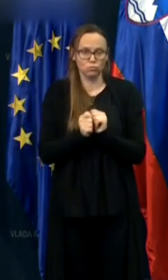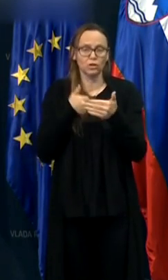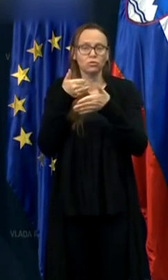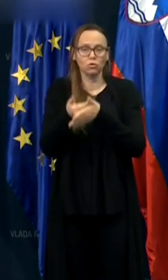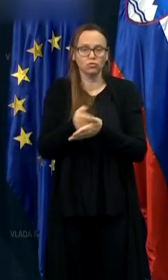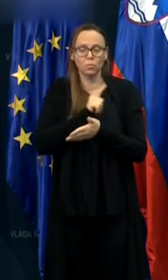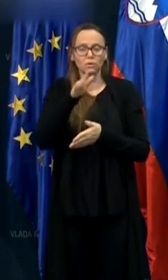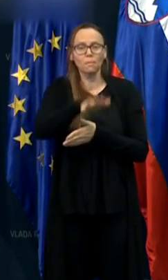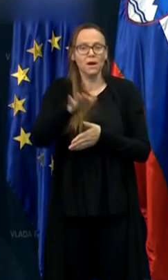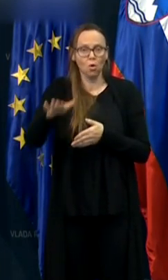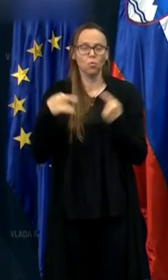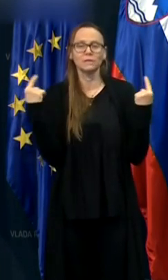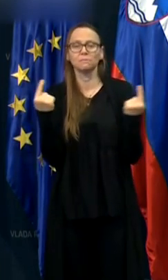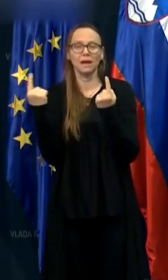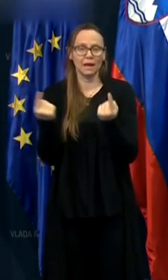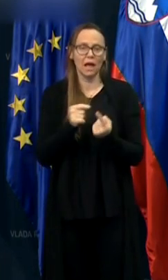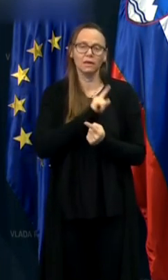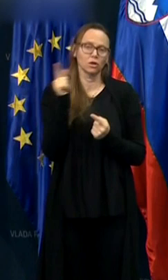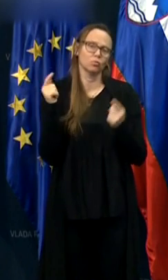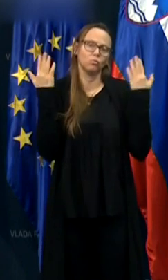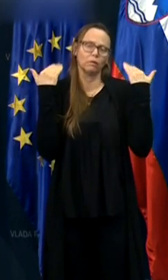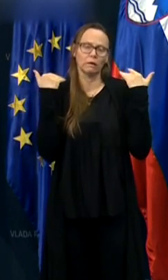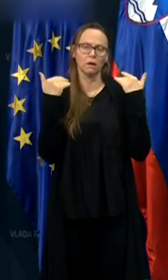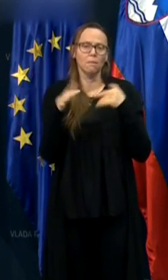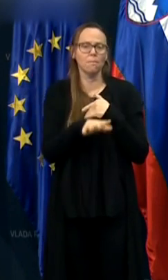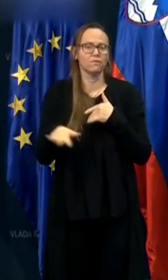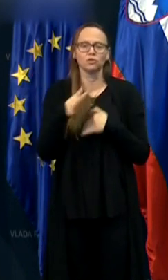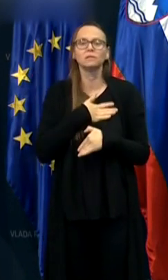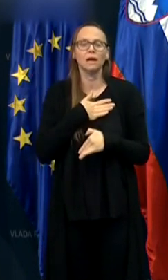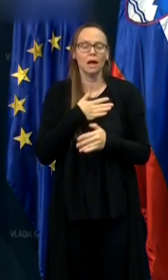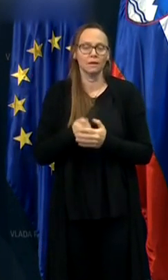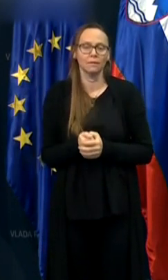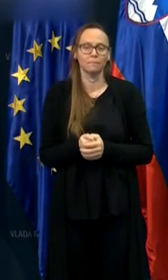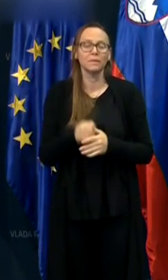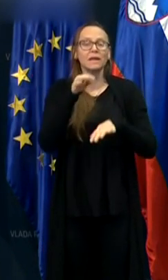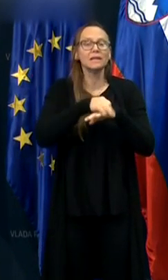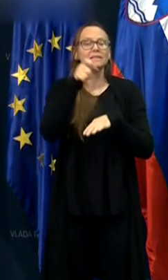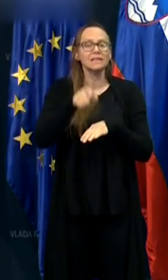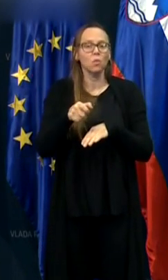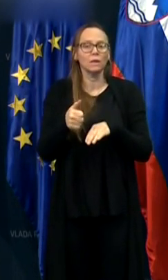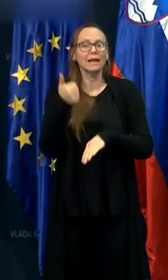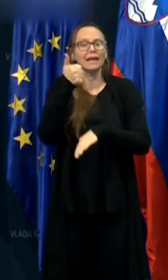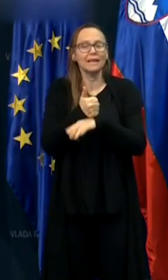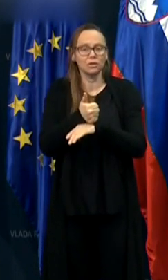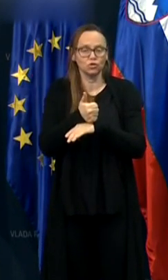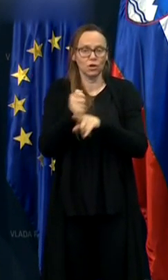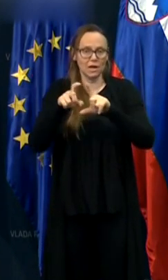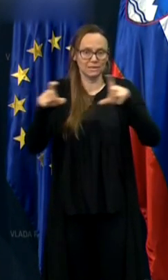do parkovnih, sprehajalnih in drugih rekreacijskih površin. Zakaj? Zdravniki kliničnega centra so vam